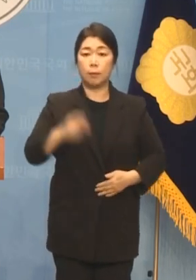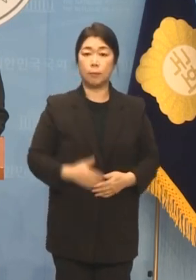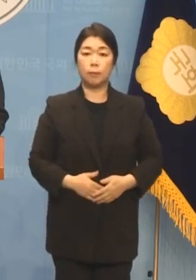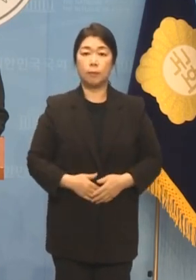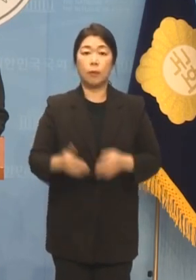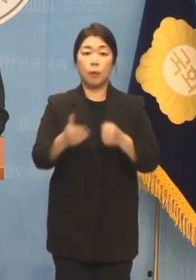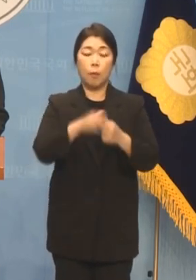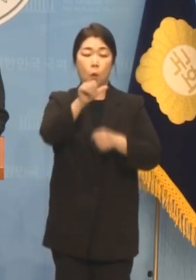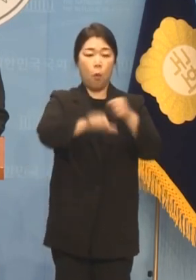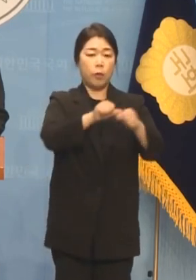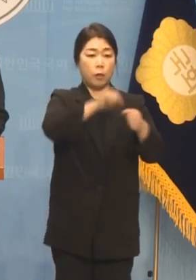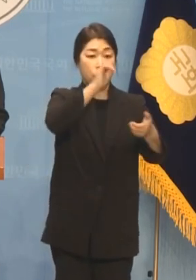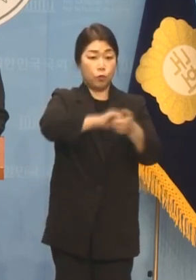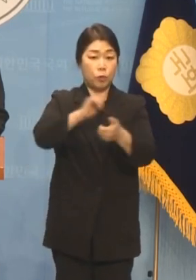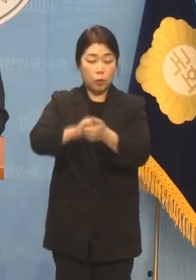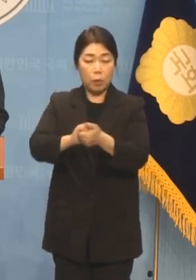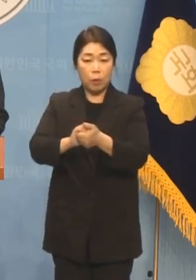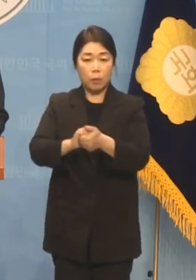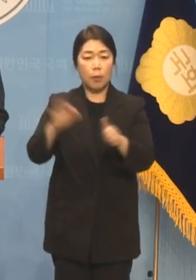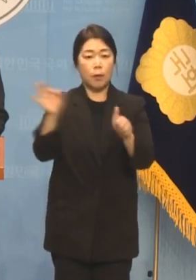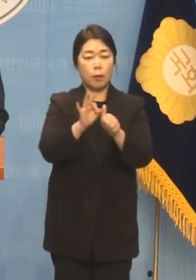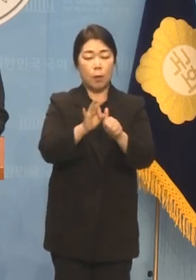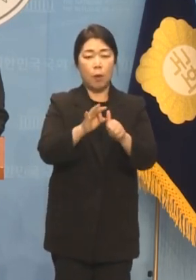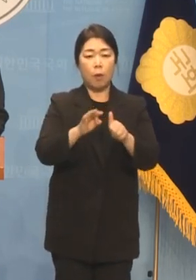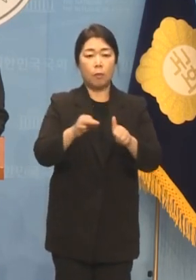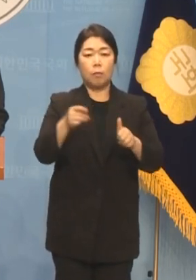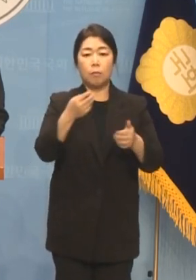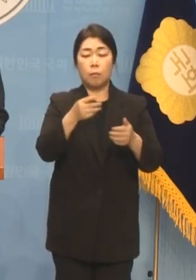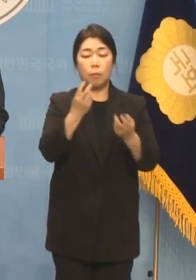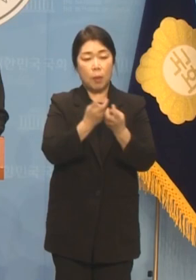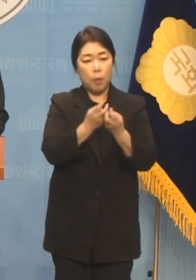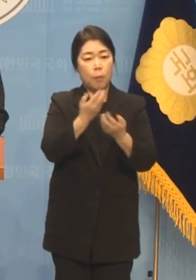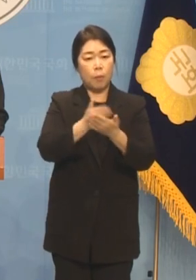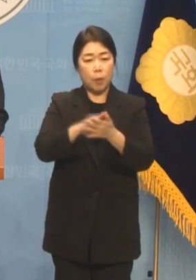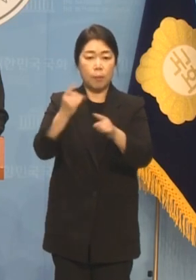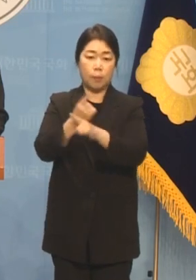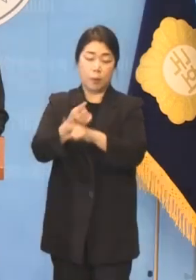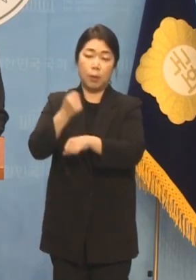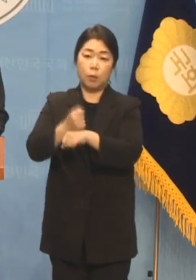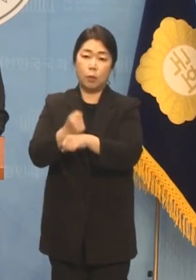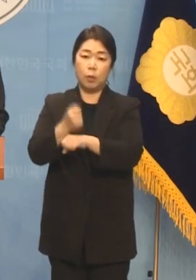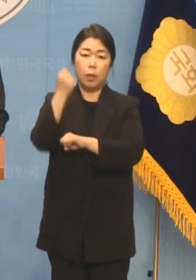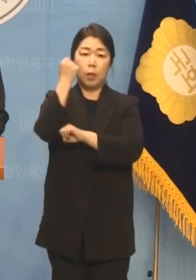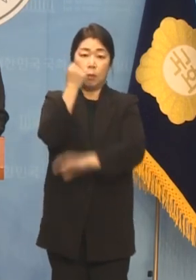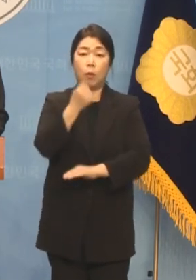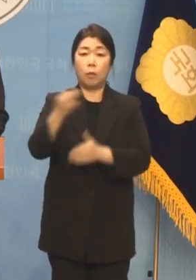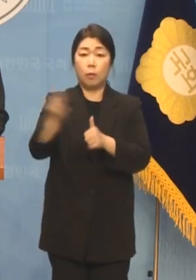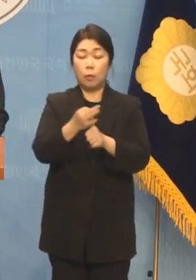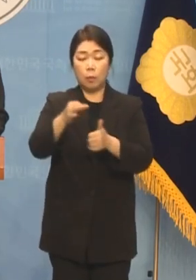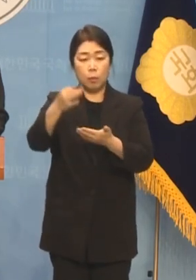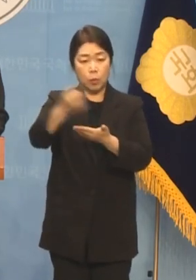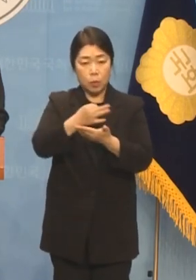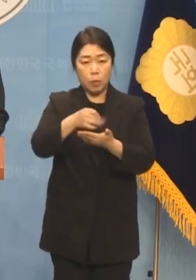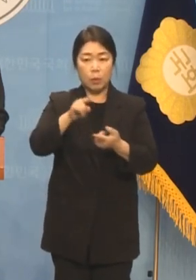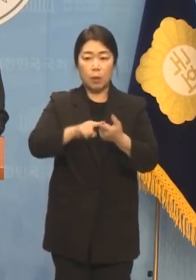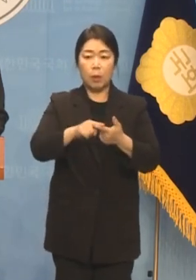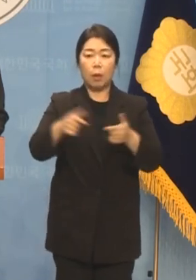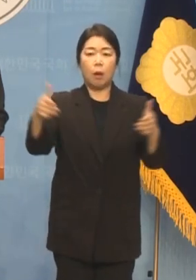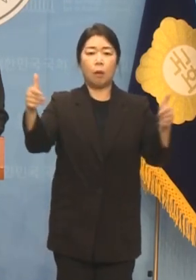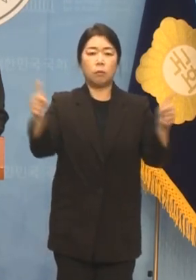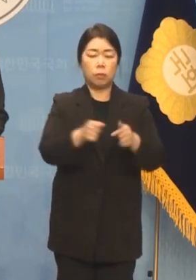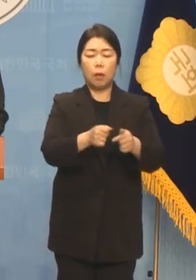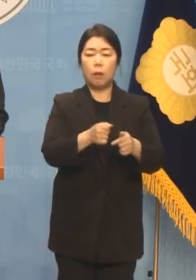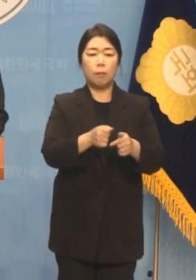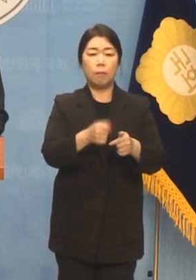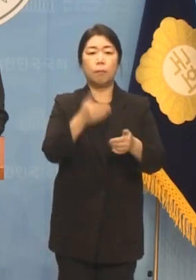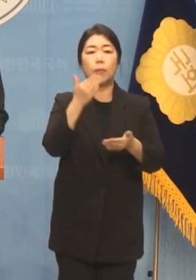때문에 5년 주기의 연속 개혁을 통해 추계기간 내 기금 소진을 방지함으로써 세대별로